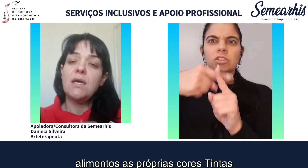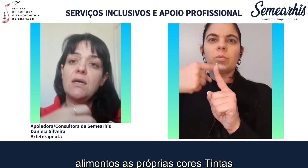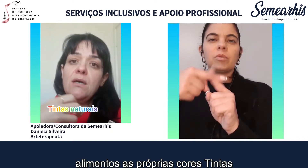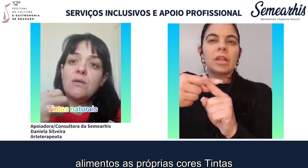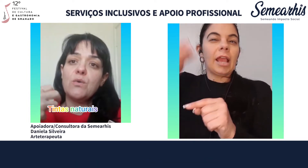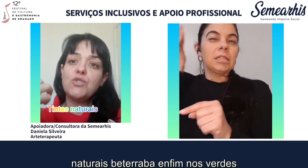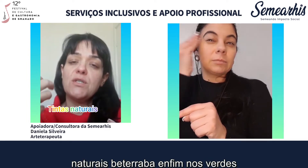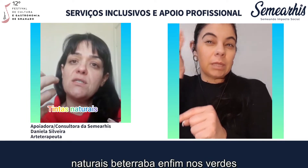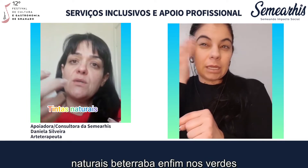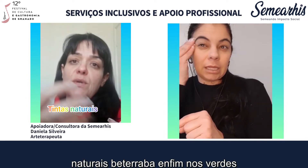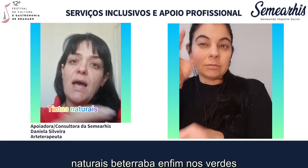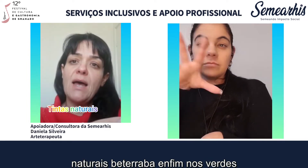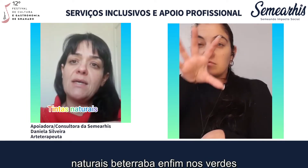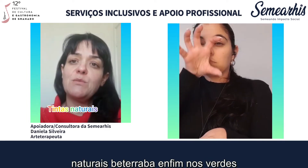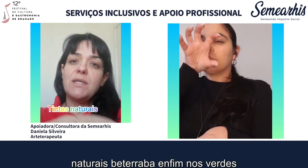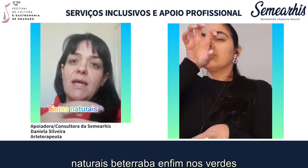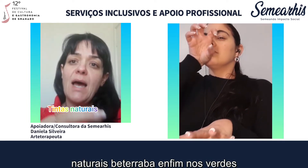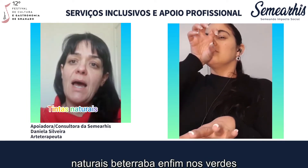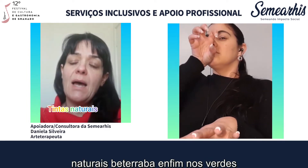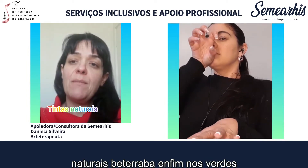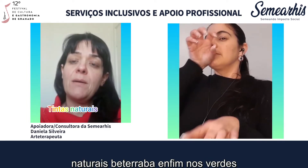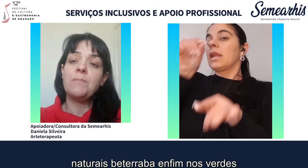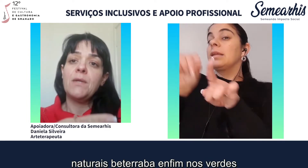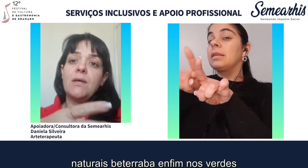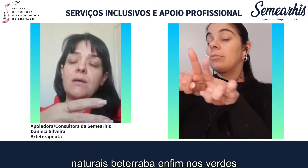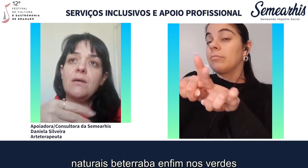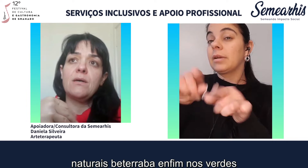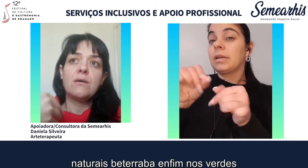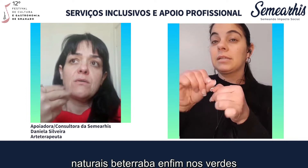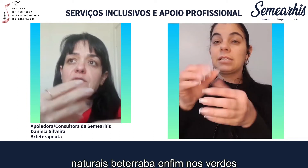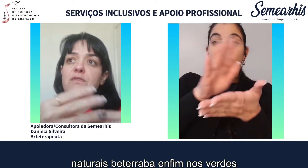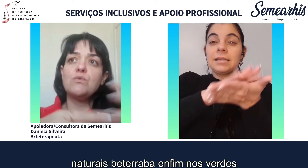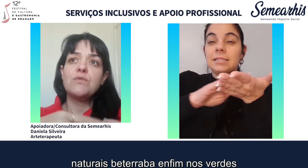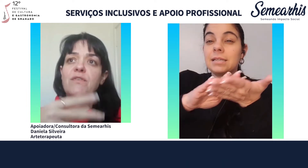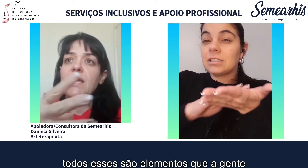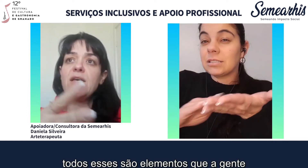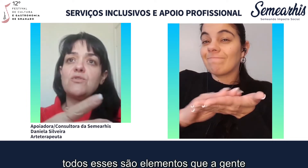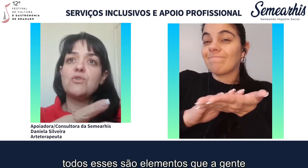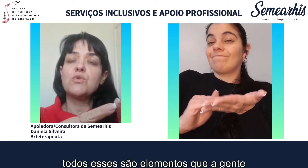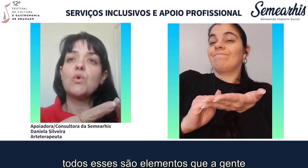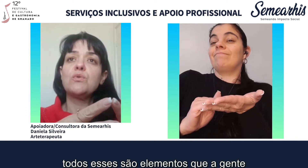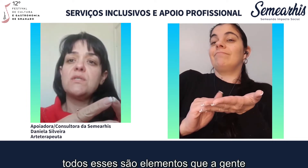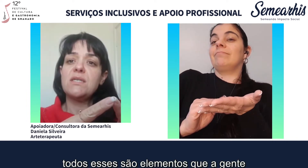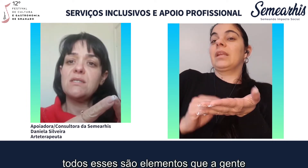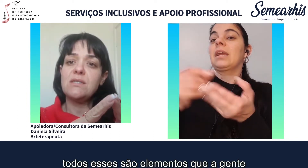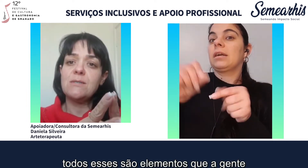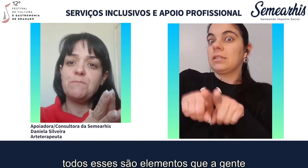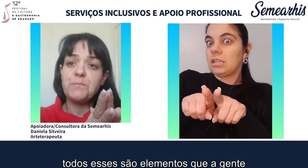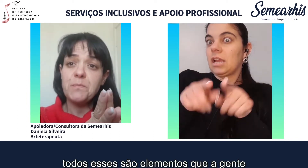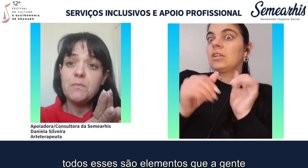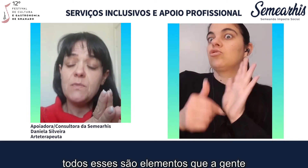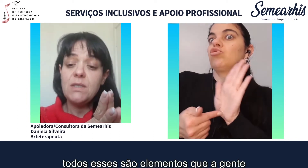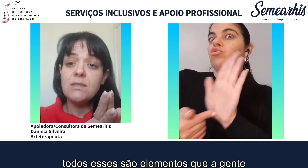cores, tintas naturais, beterraba, enfim, os verdes, todos